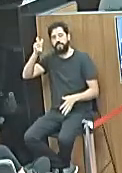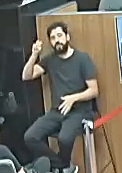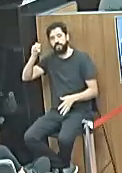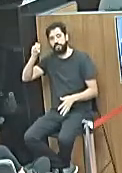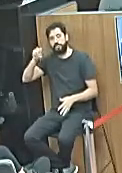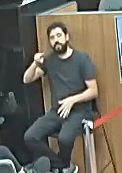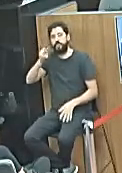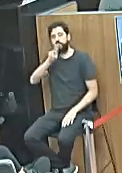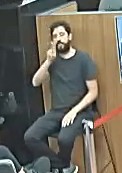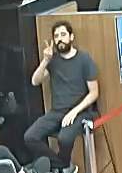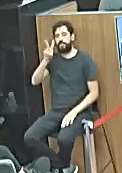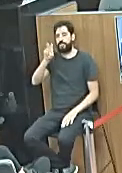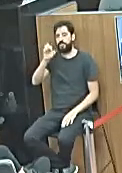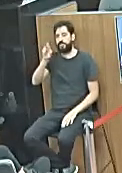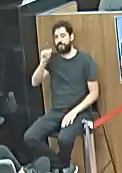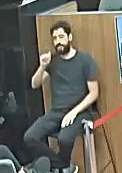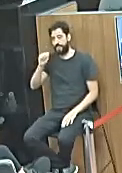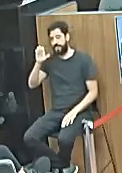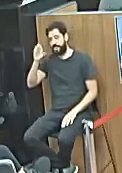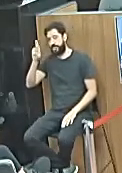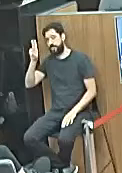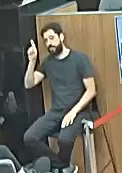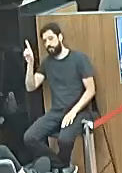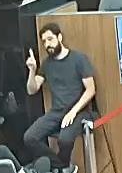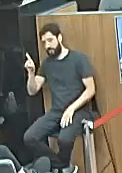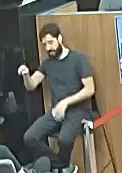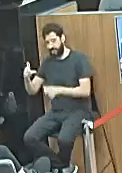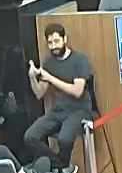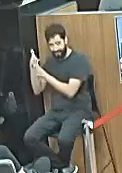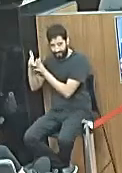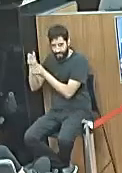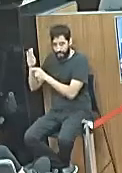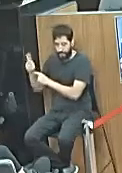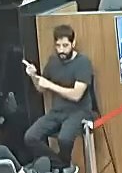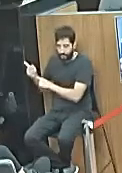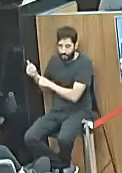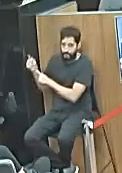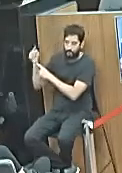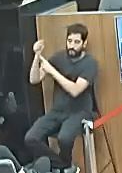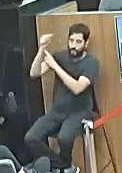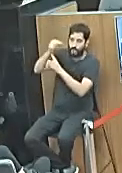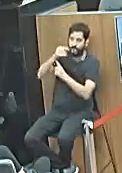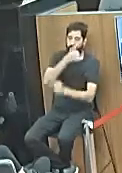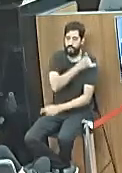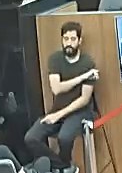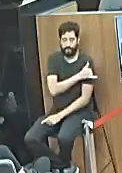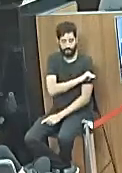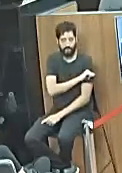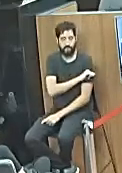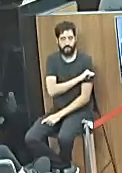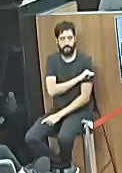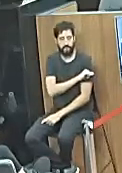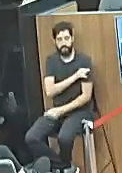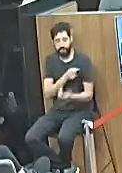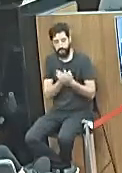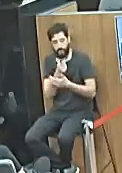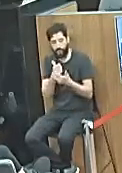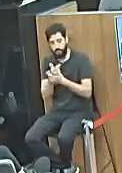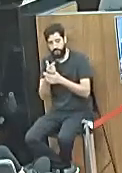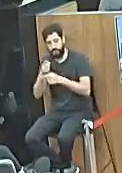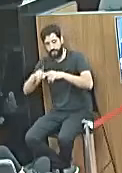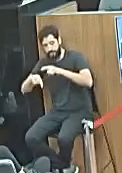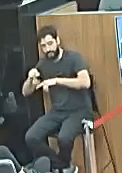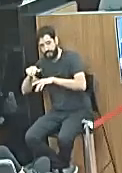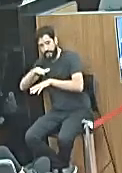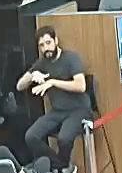vera cruz que fazia linha de belo horizonte a rio de janeiro adquirir equipamentos para o espaço de